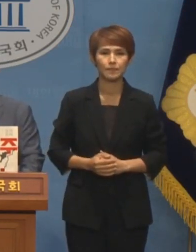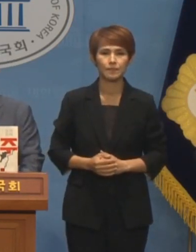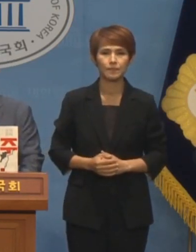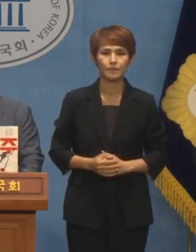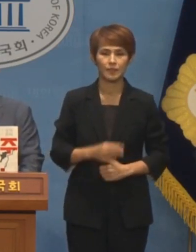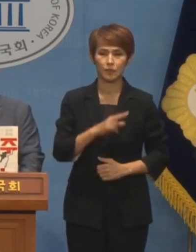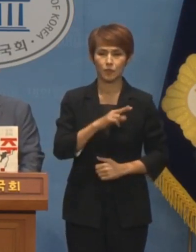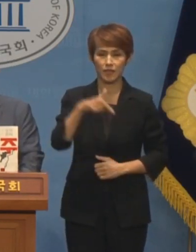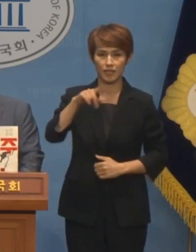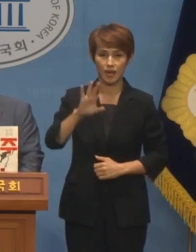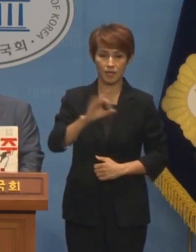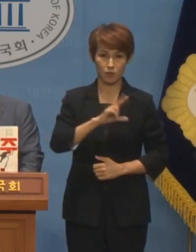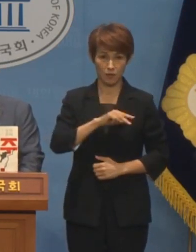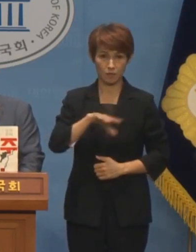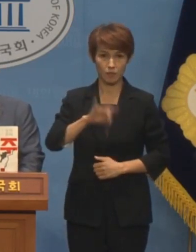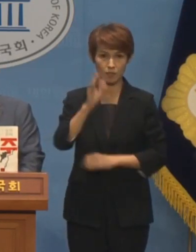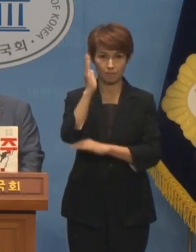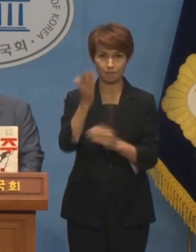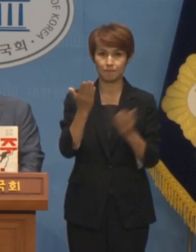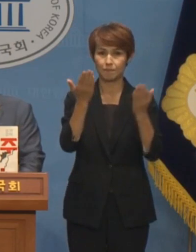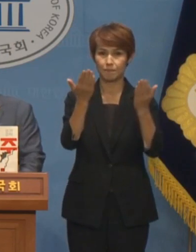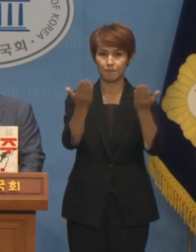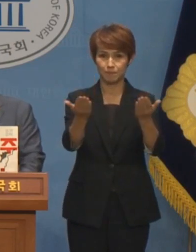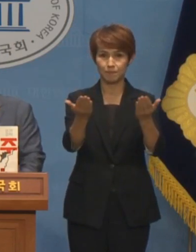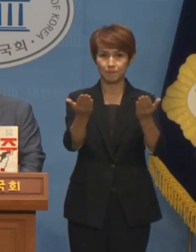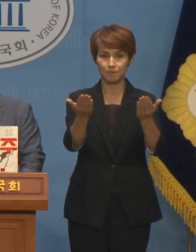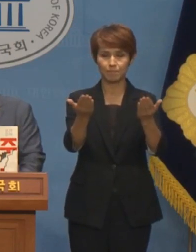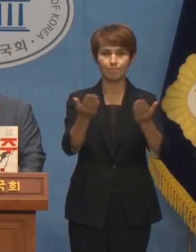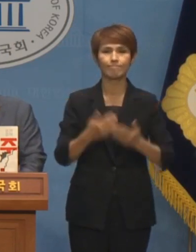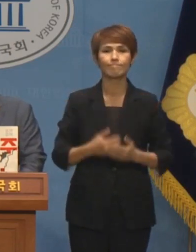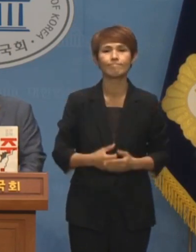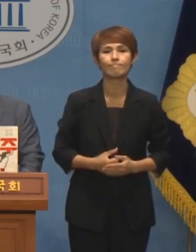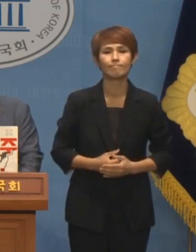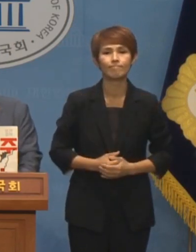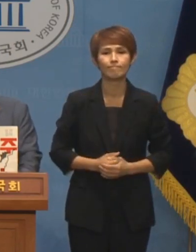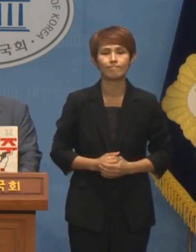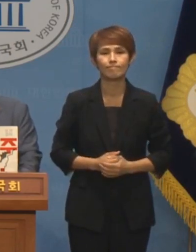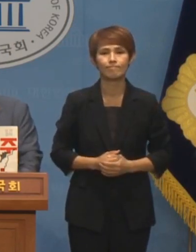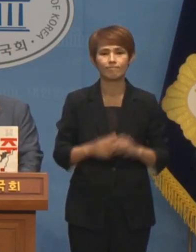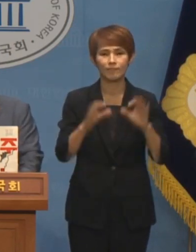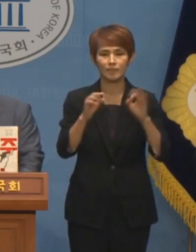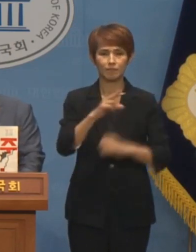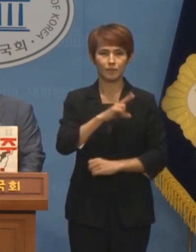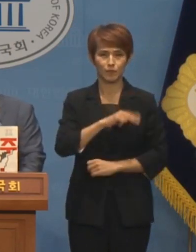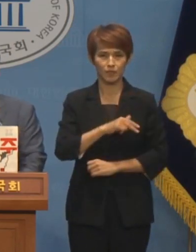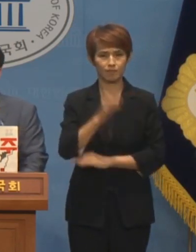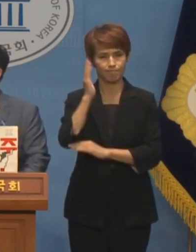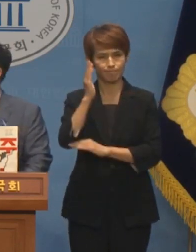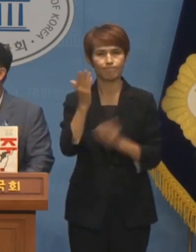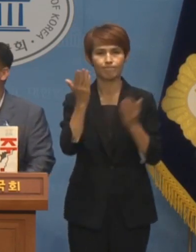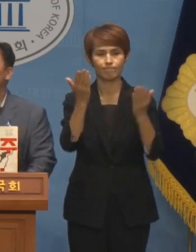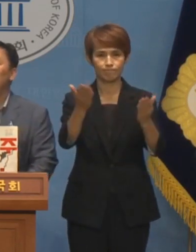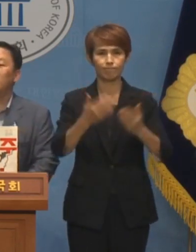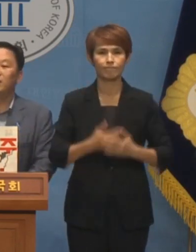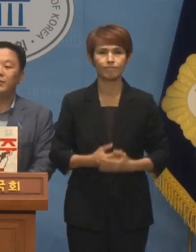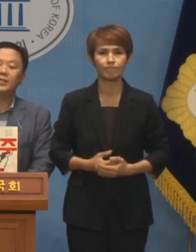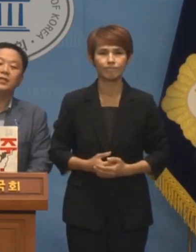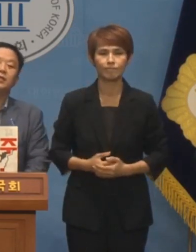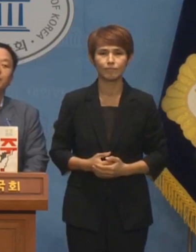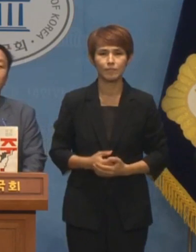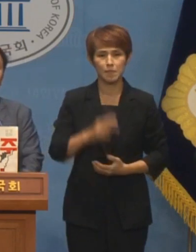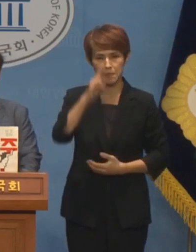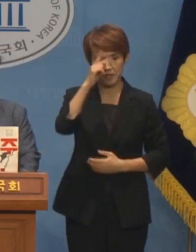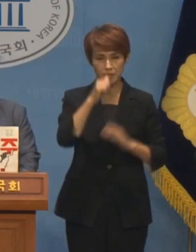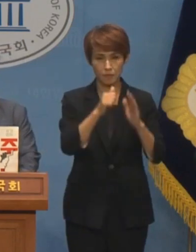강득구 의원님께서 여는 말씀, 취지 말씀 해주시고, 김준혁 의원님 교탄사, 그리고